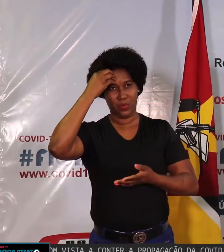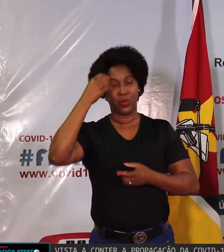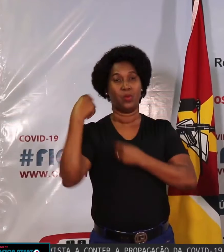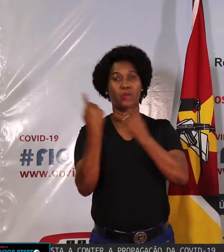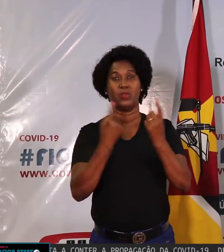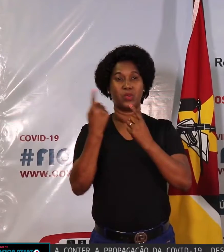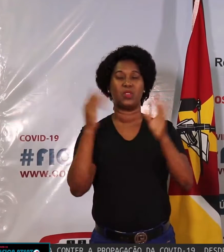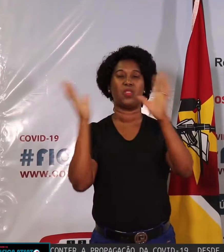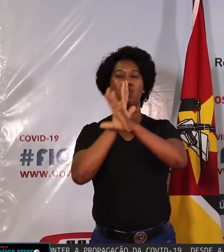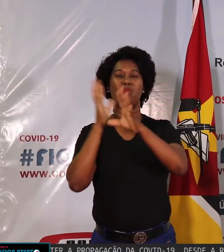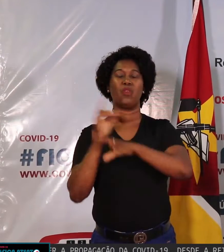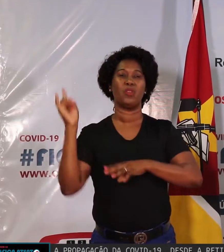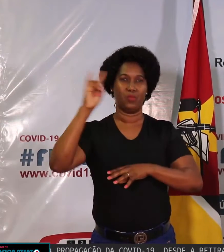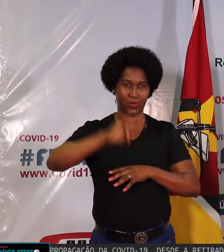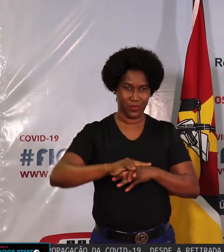caso importado.